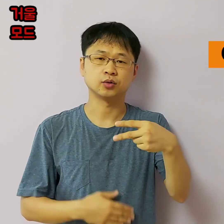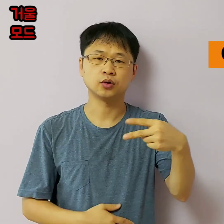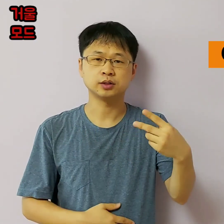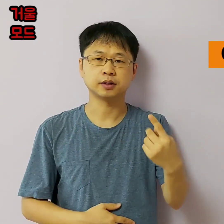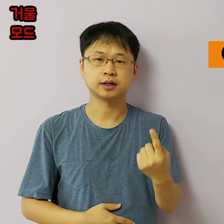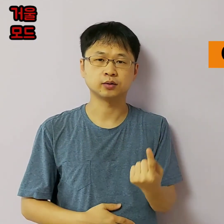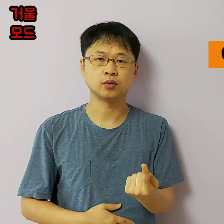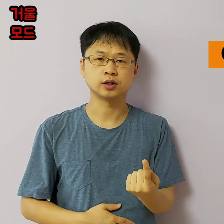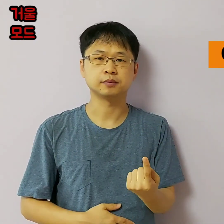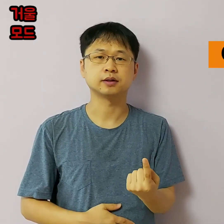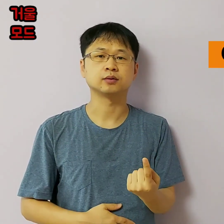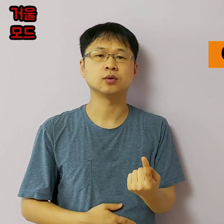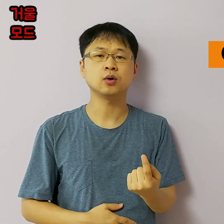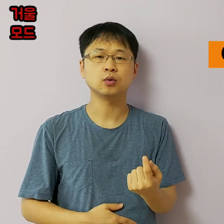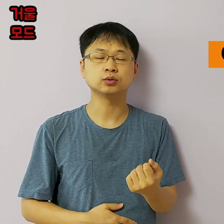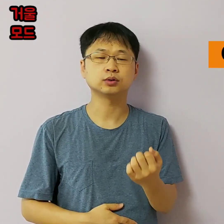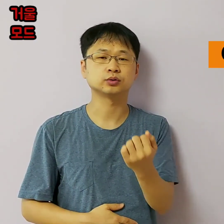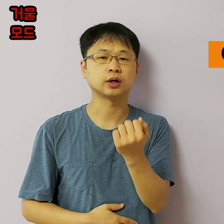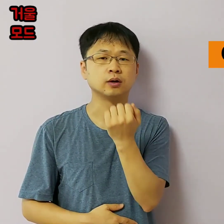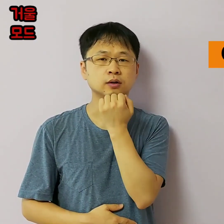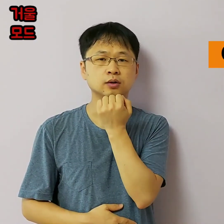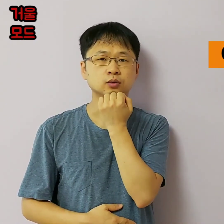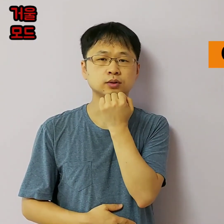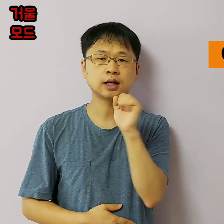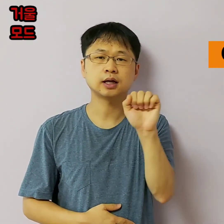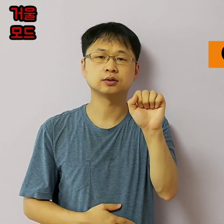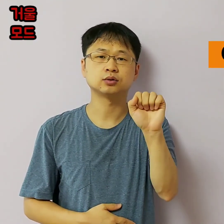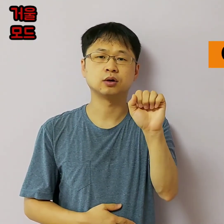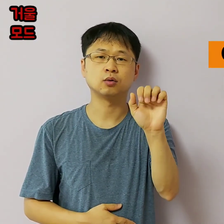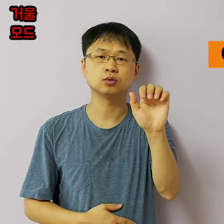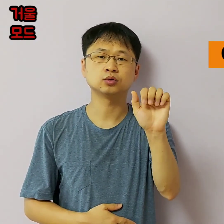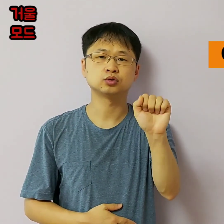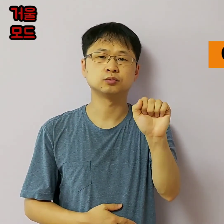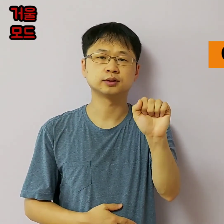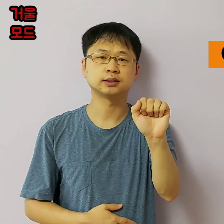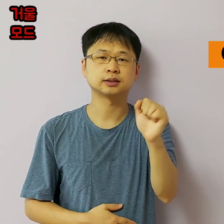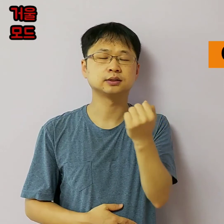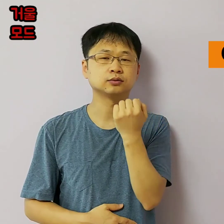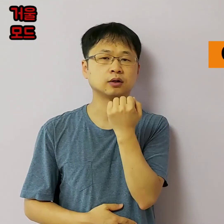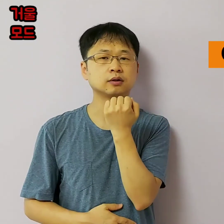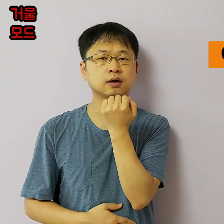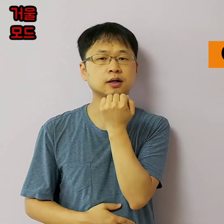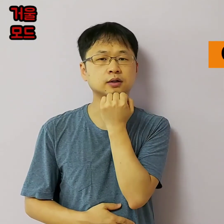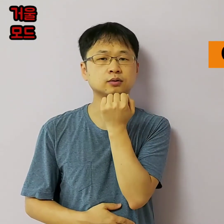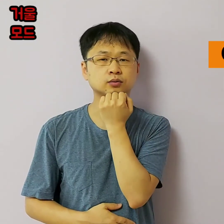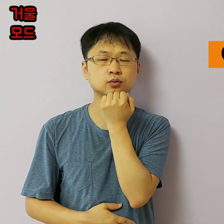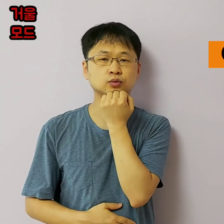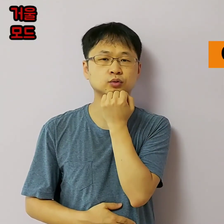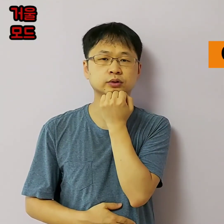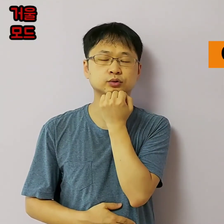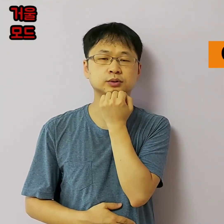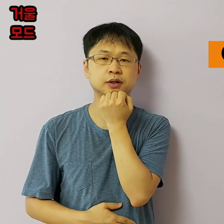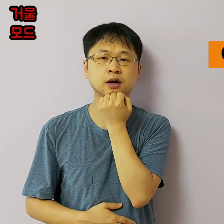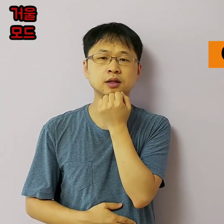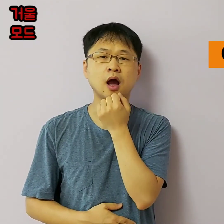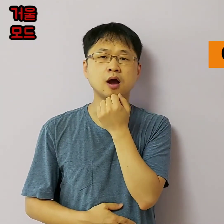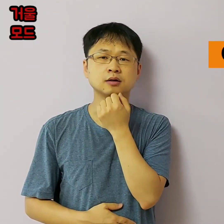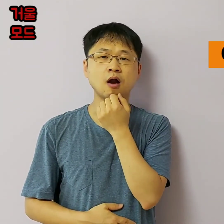헤어져도, 이별에도 웃어주세요. 웃다라는 수어 오른손 주먹 살짝 치고요. 턱 아래를 툭툭 두드려 주시면